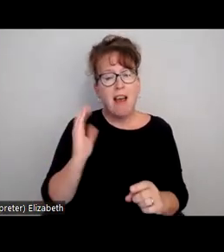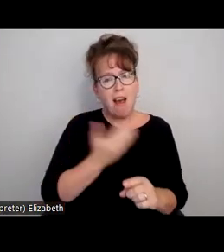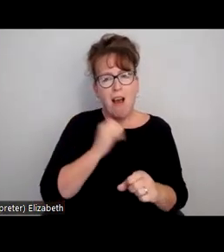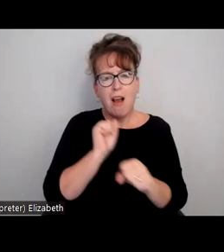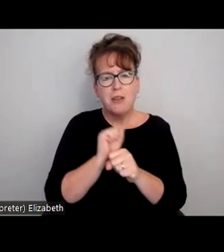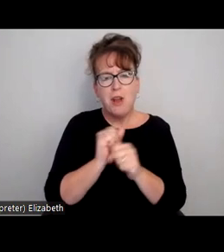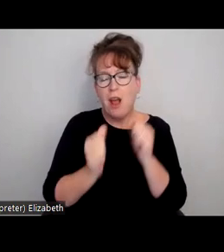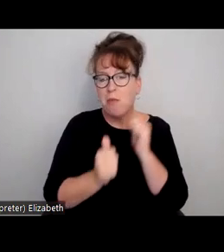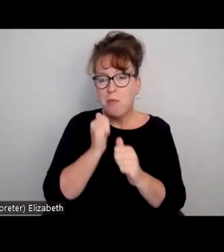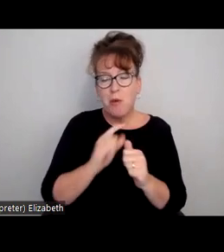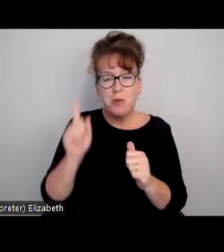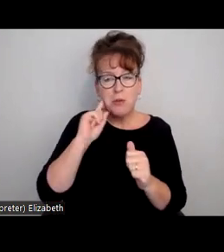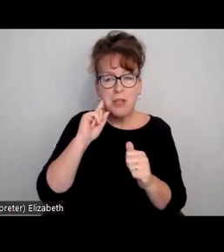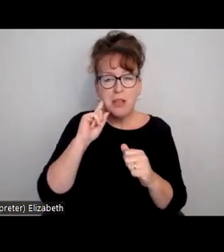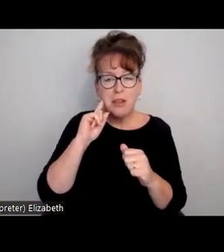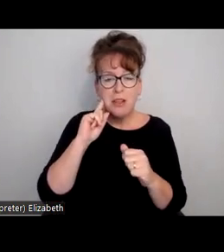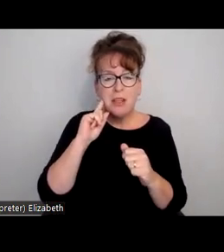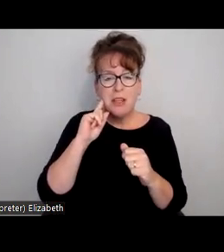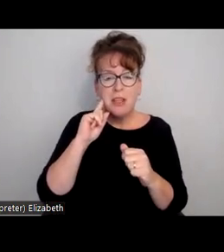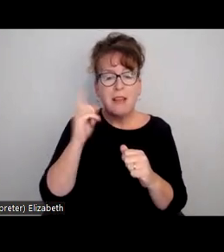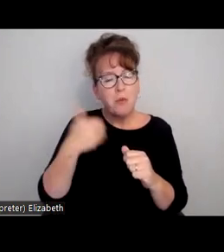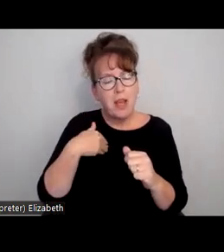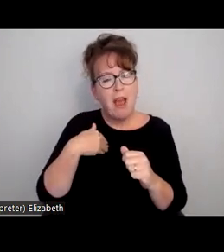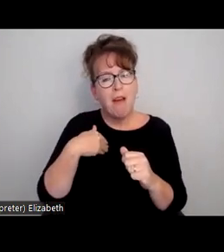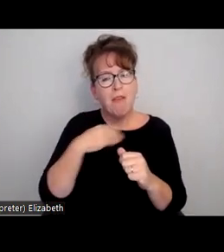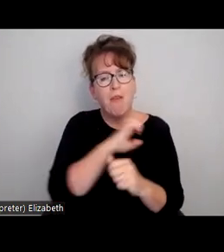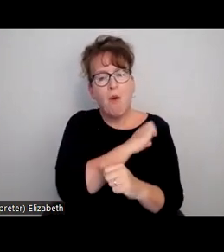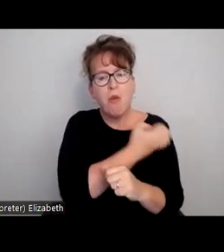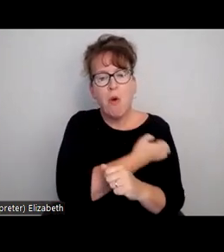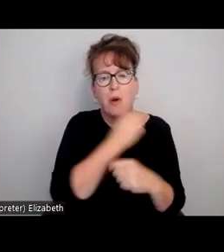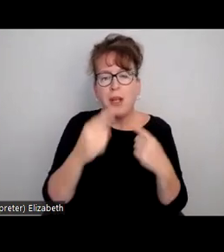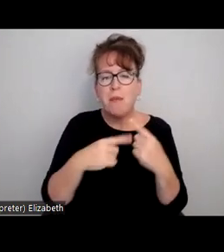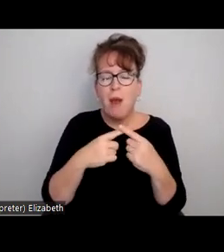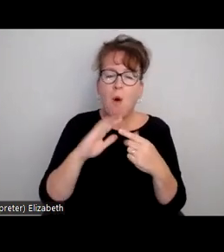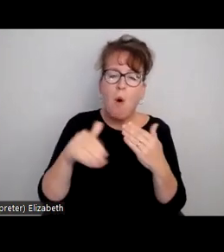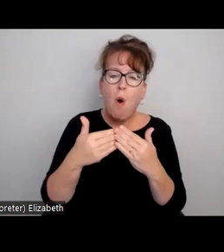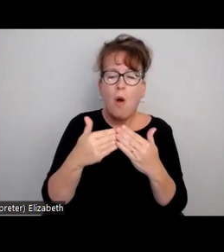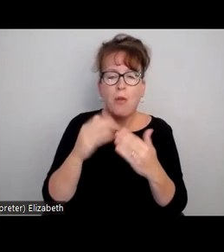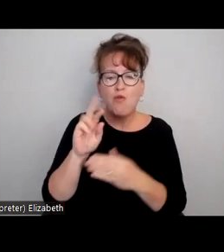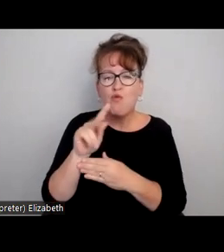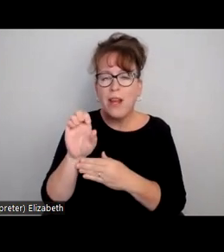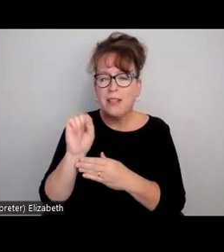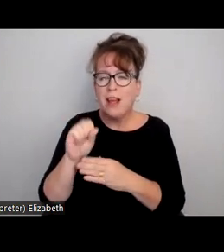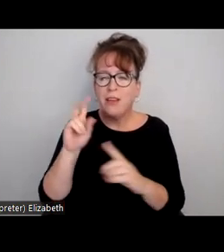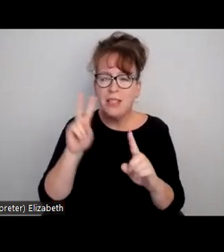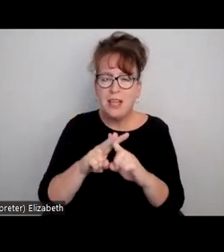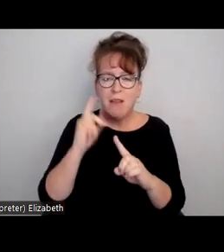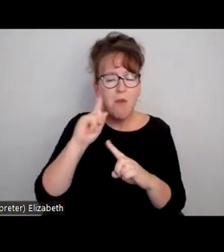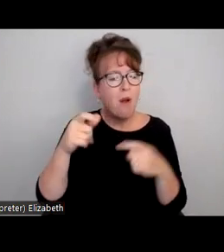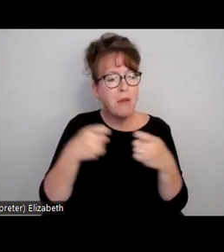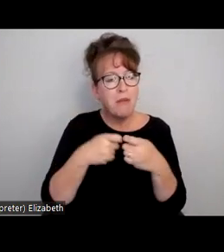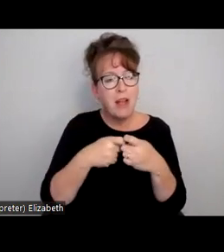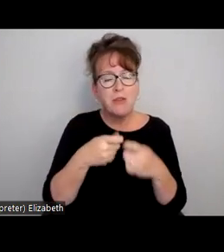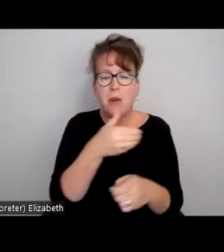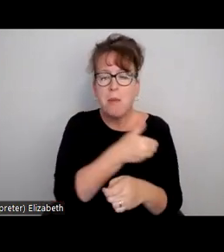2017 eh tien más experiencia eh ustedes